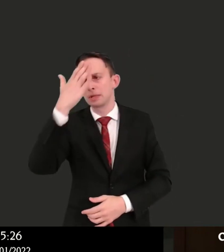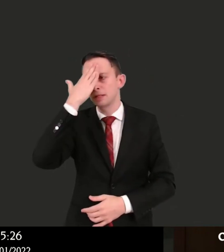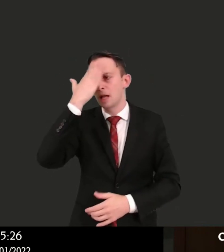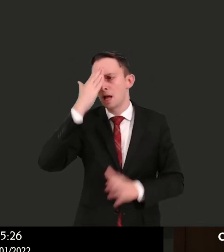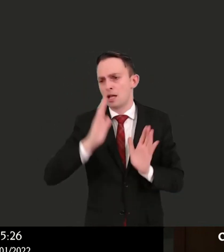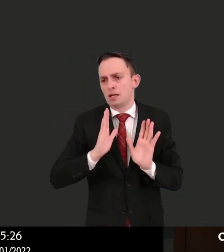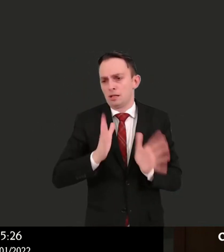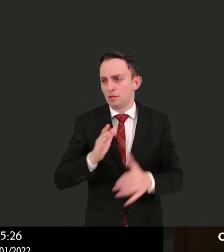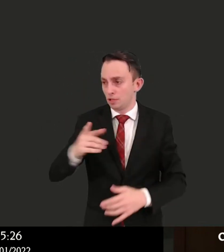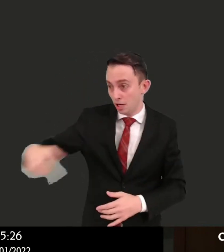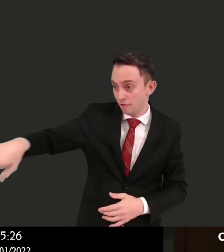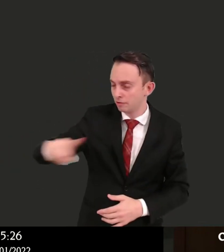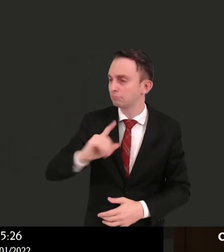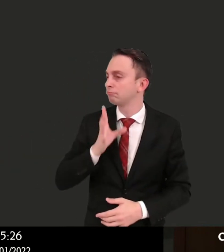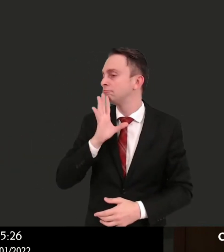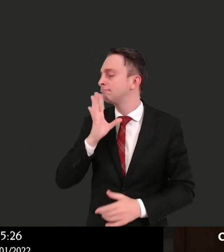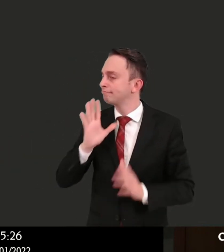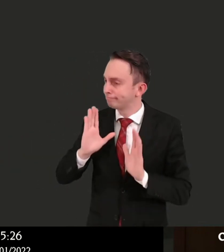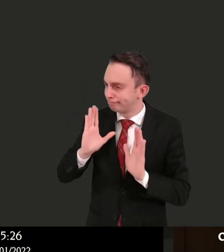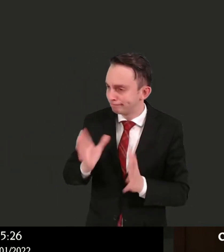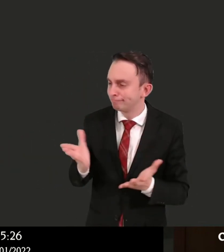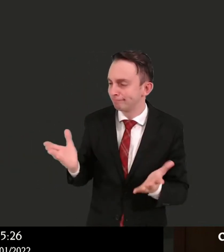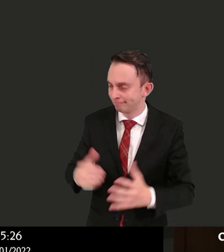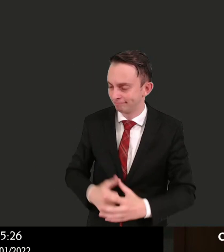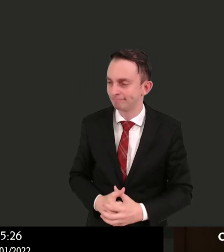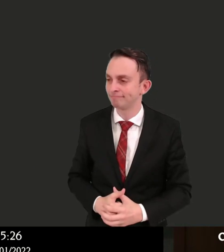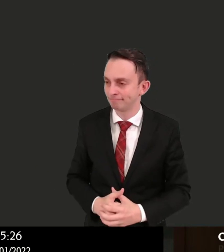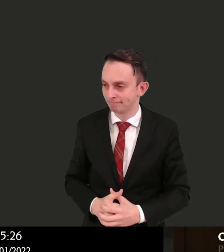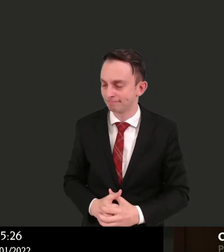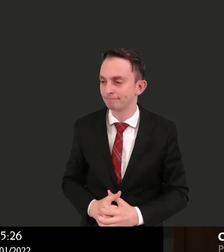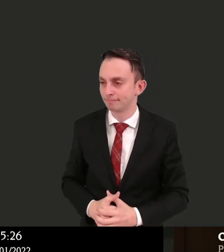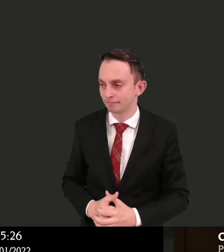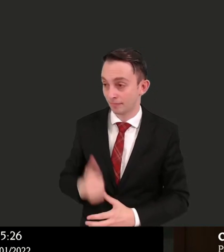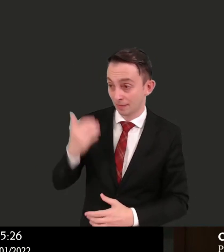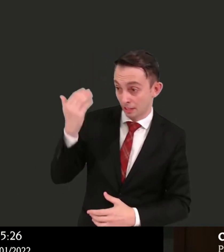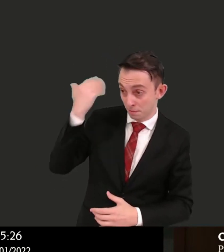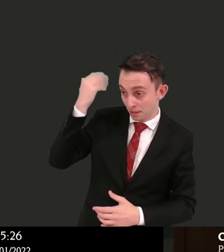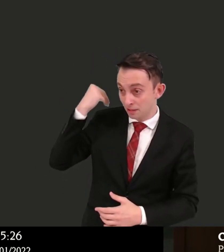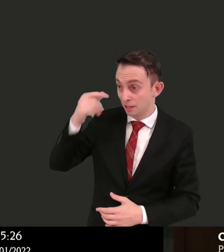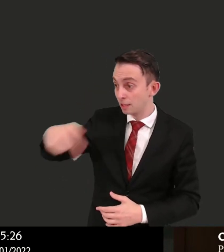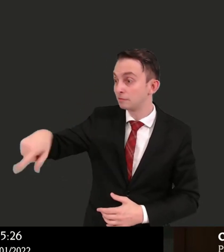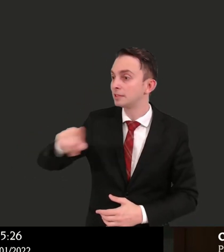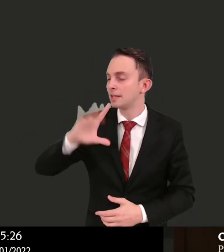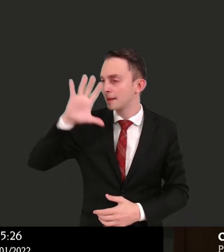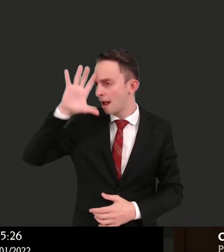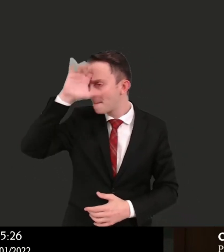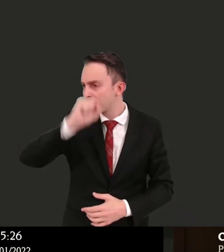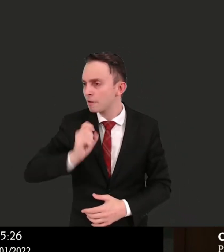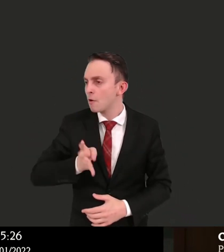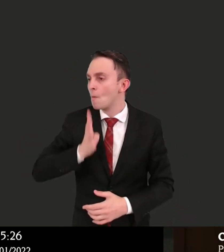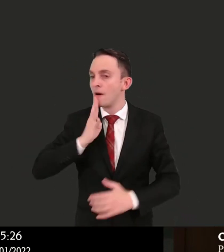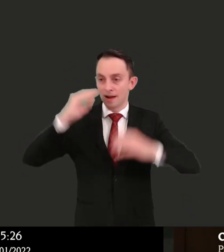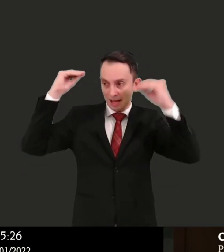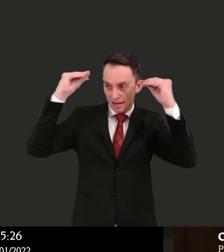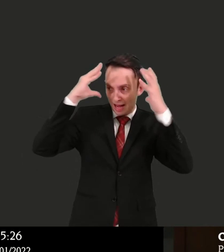também entre vós, desde o dia em que ouvistes e conhecestes a graça de Deus em verdade,